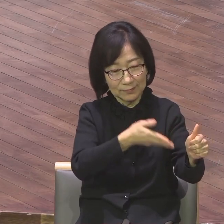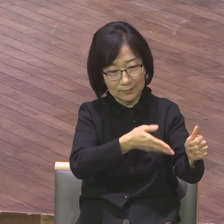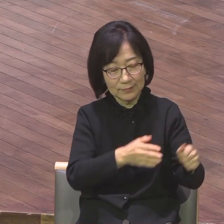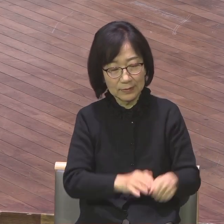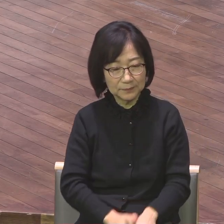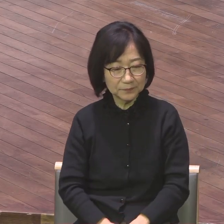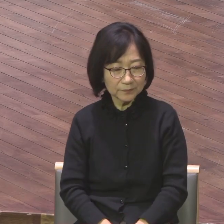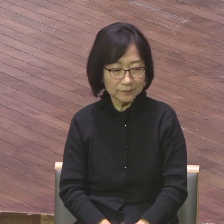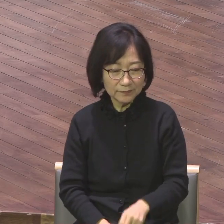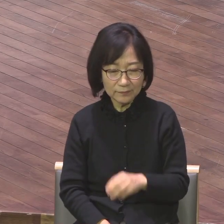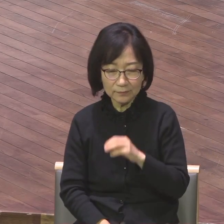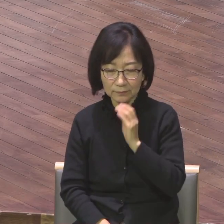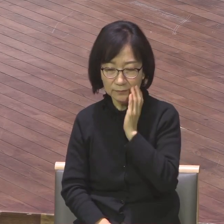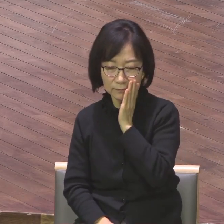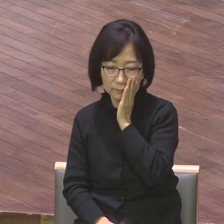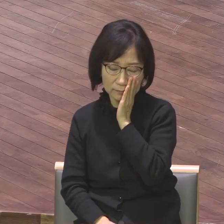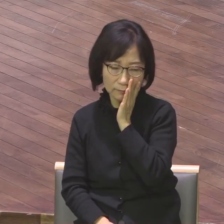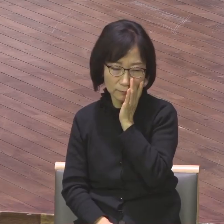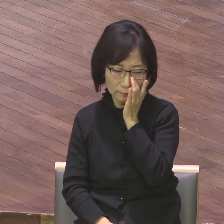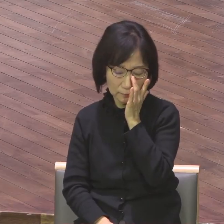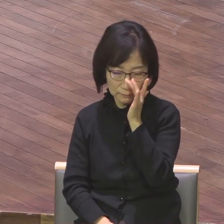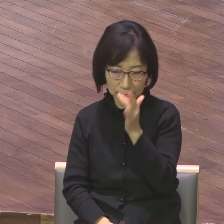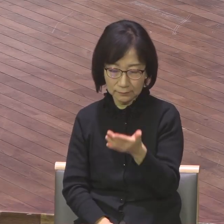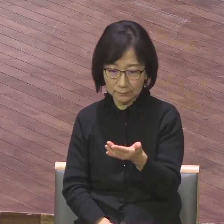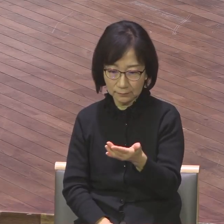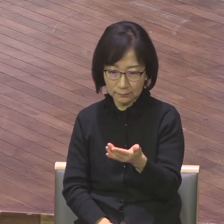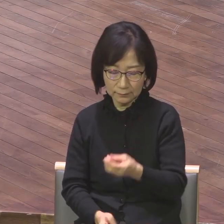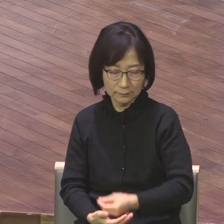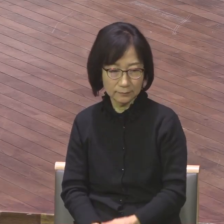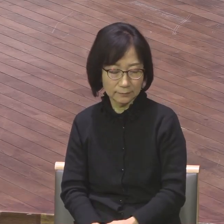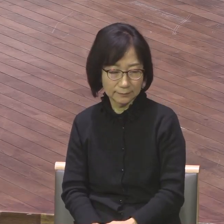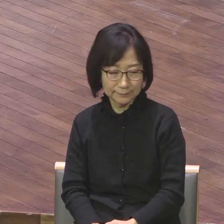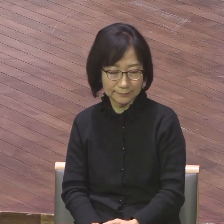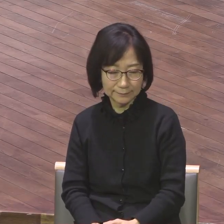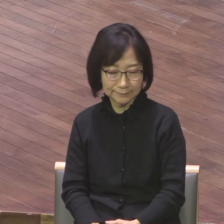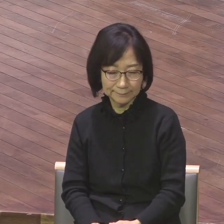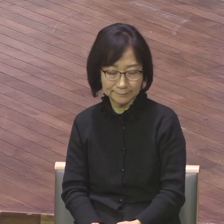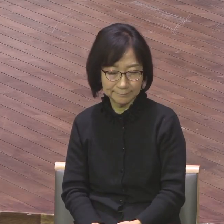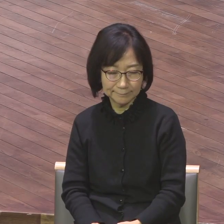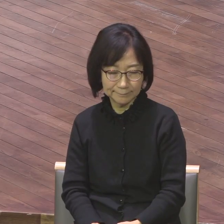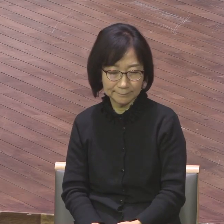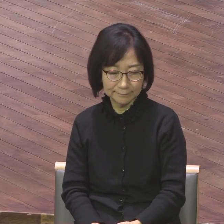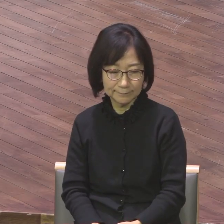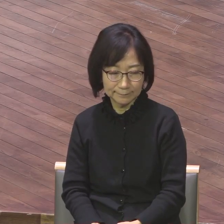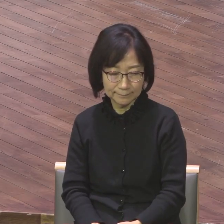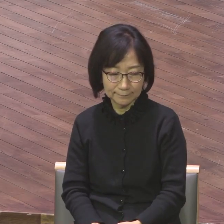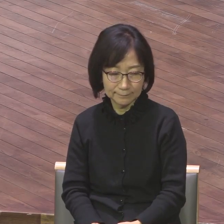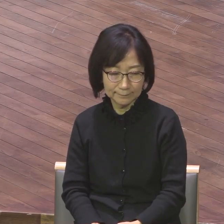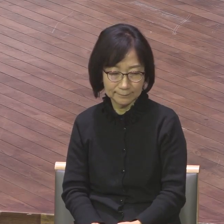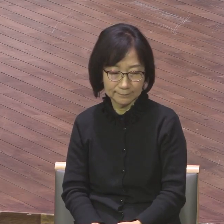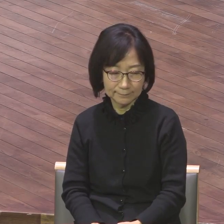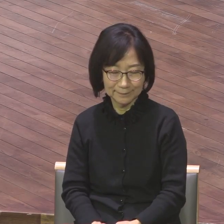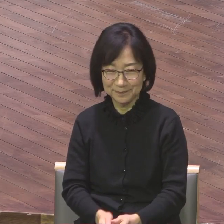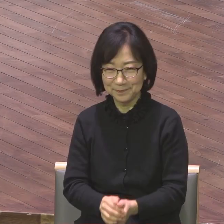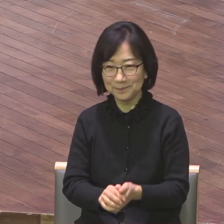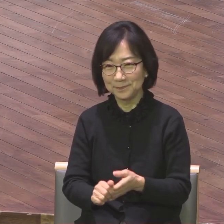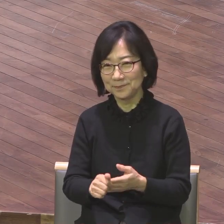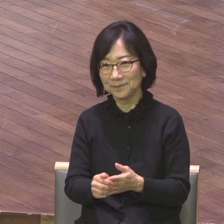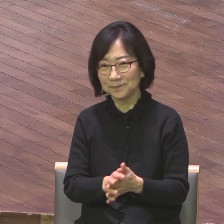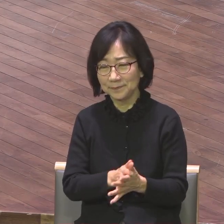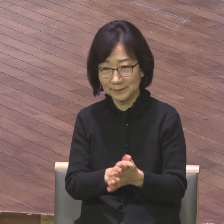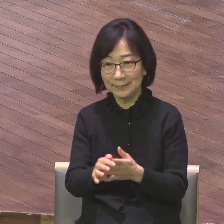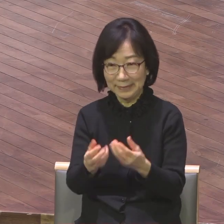사실 사람이 다 그에게로 가더이다라는 이 표현은요, 한마디로 세례